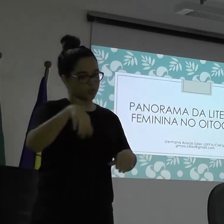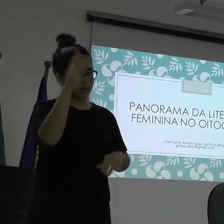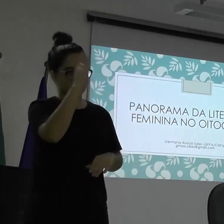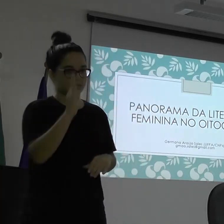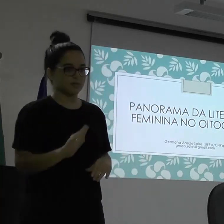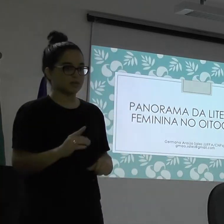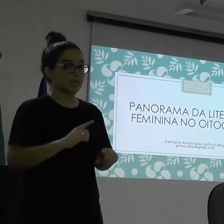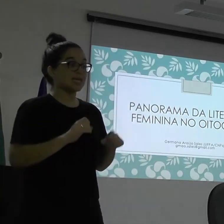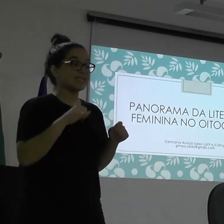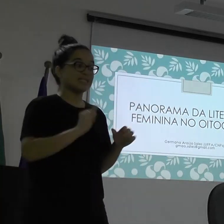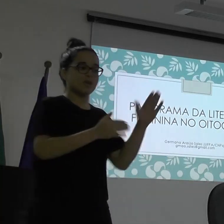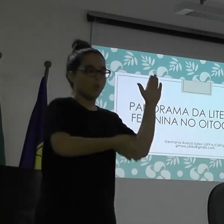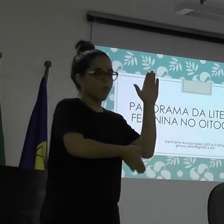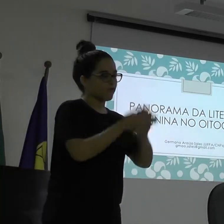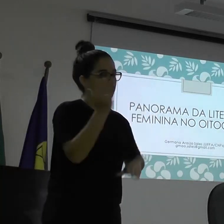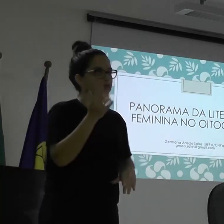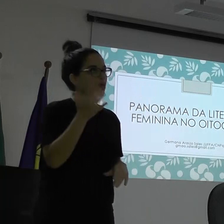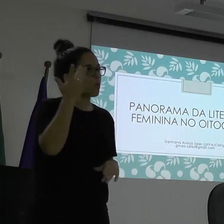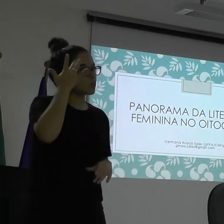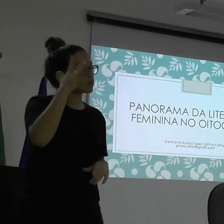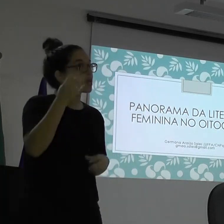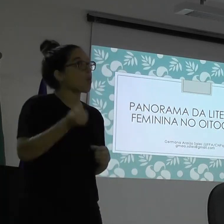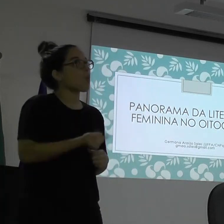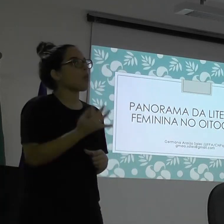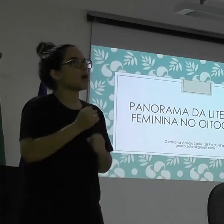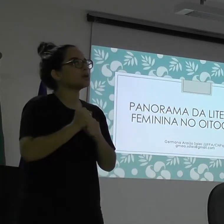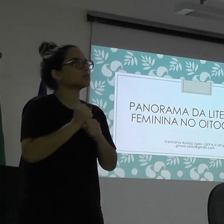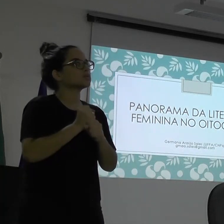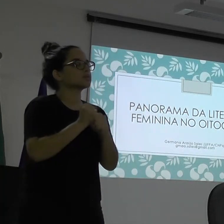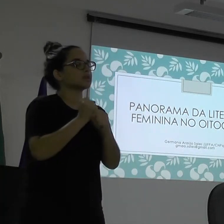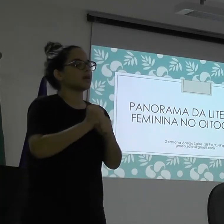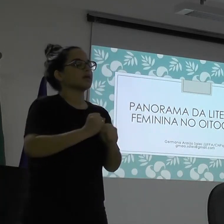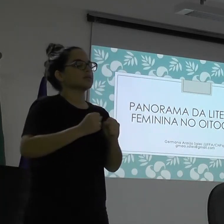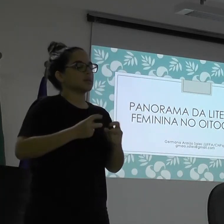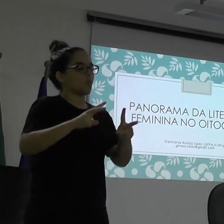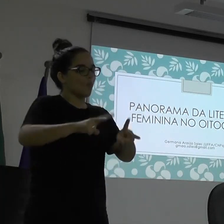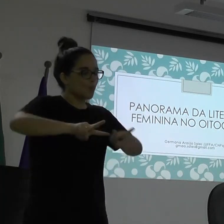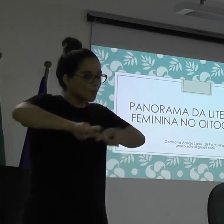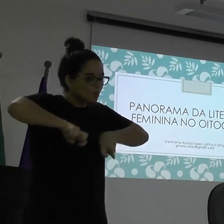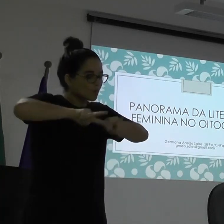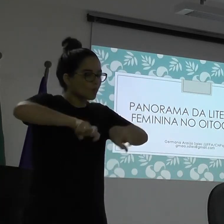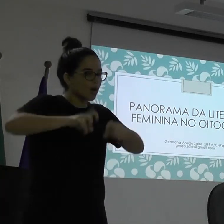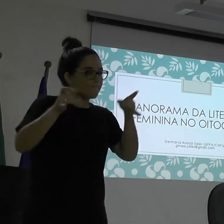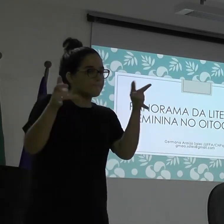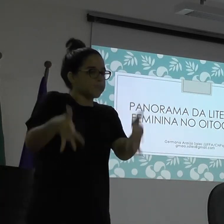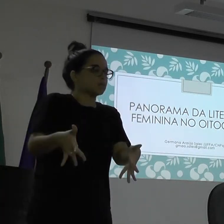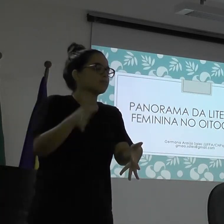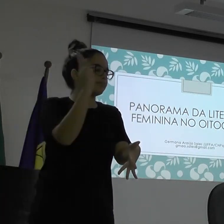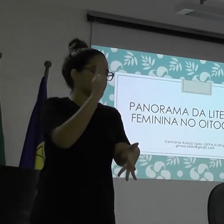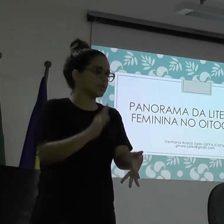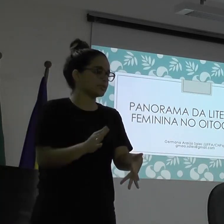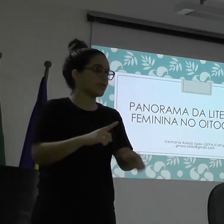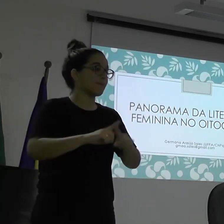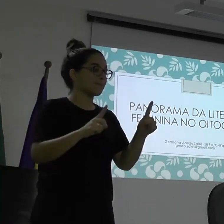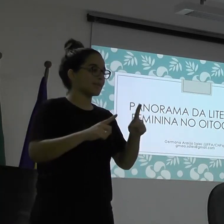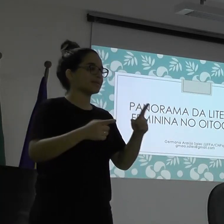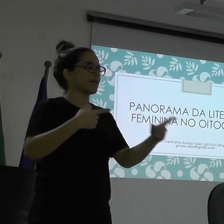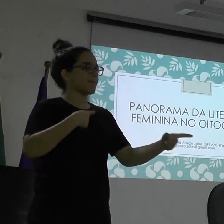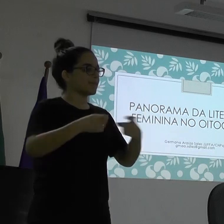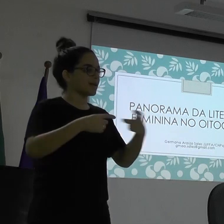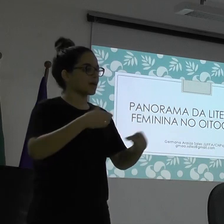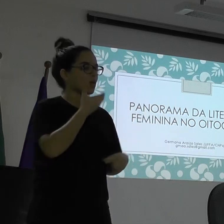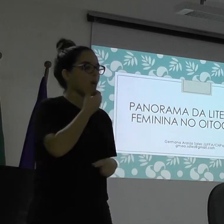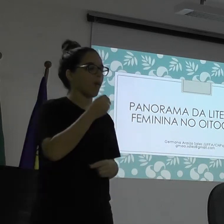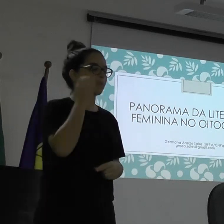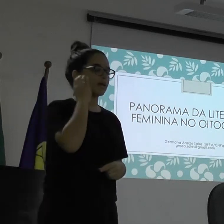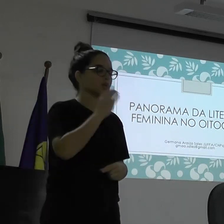quantos séculos, o Brasil ficaria ainda sendo explorado e abandonado. E, felizmente, também brigaram lá e Dom Pedro